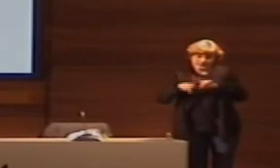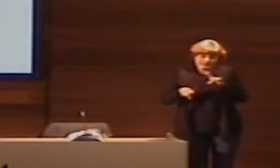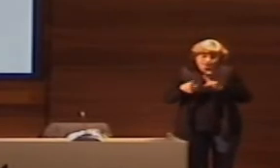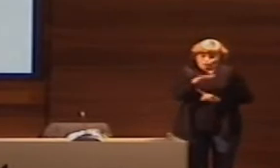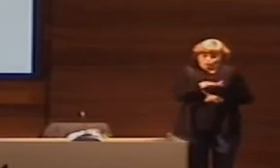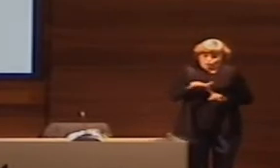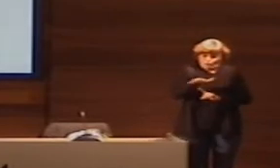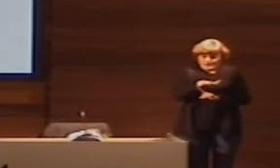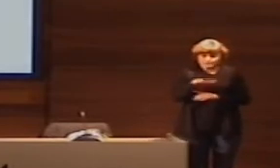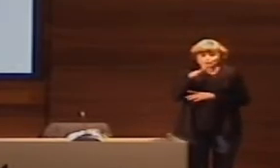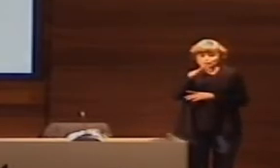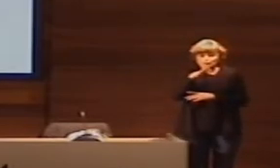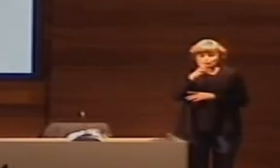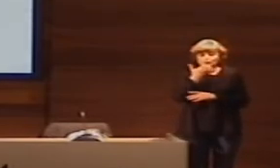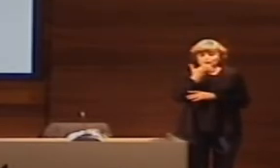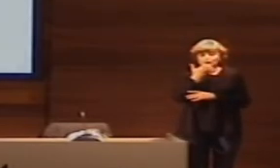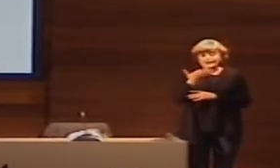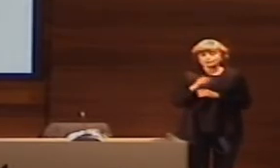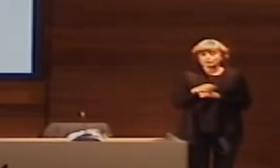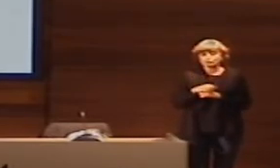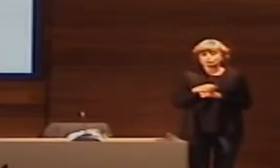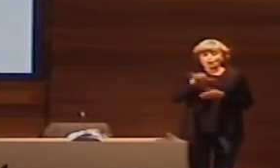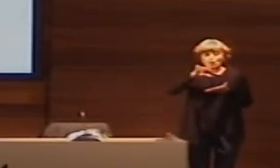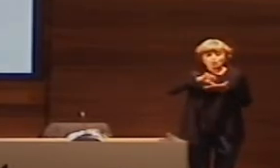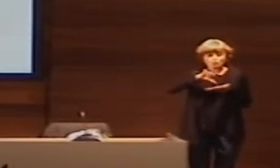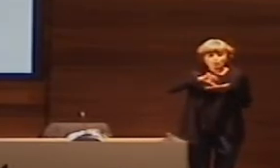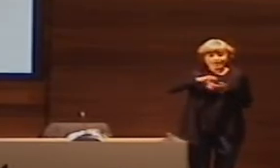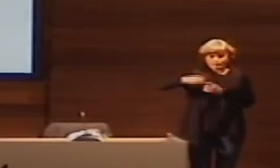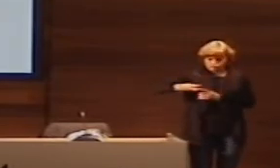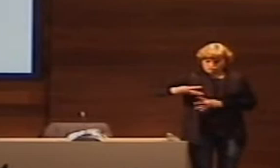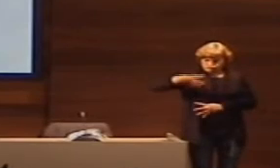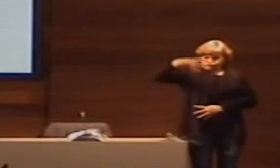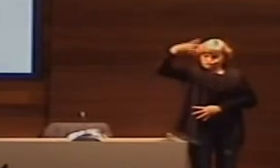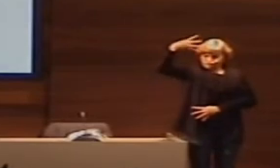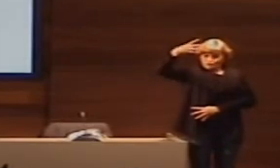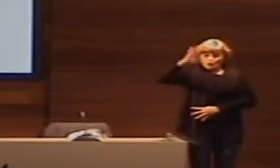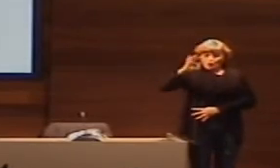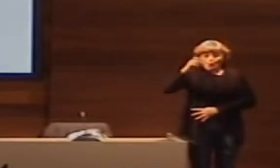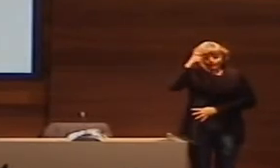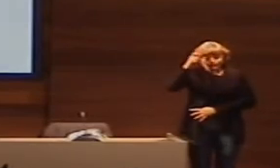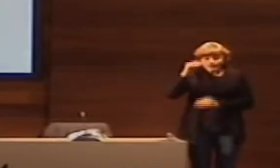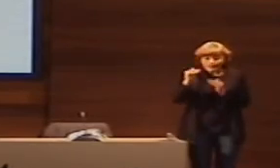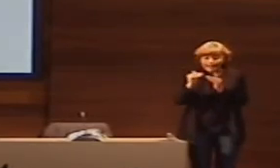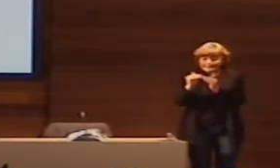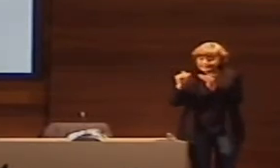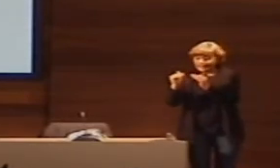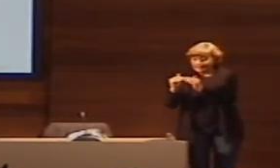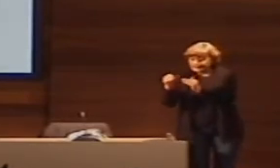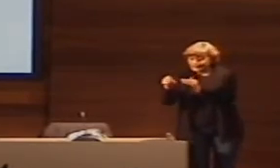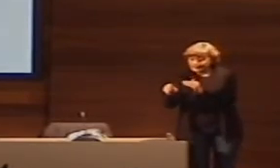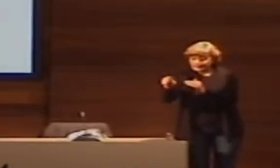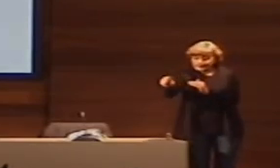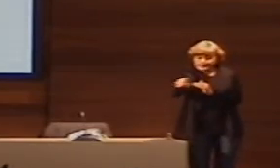lugar. Es decir, no es lo mismo una zona con alta densidad de población y con edificios en altura que una zona con viviendas